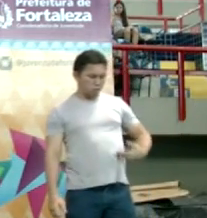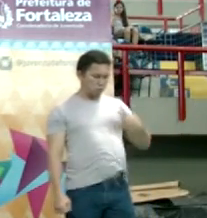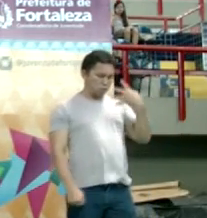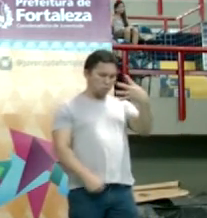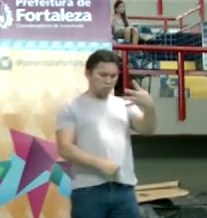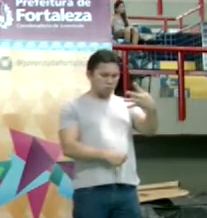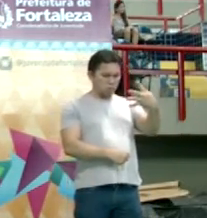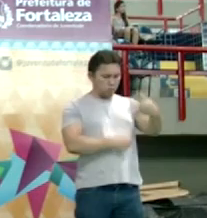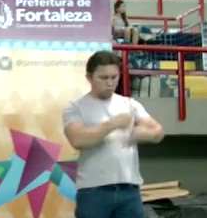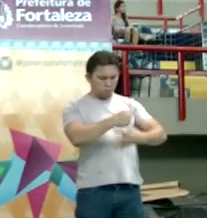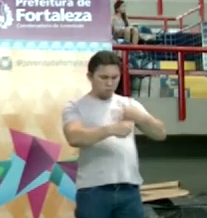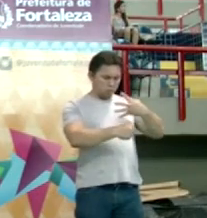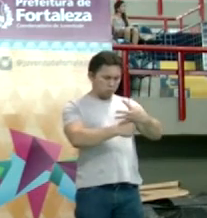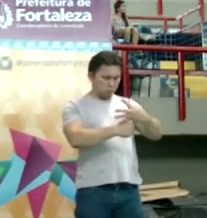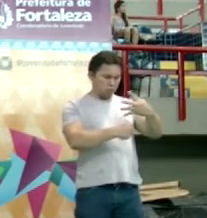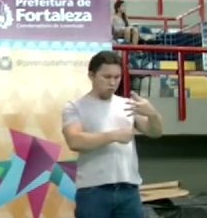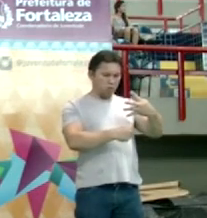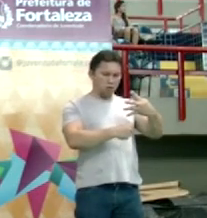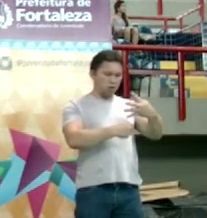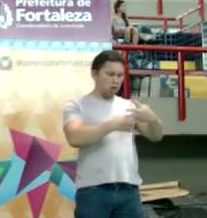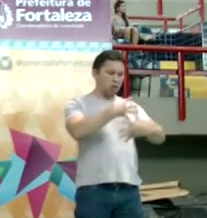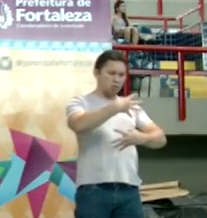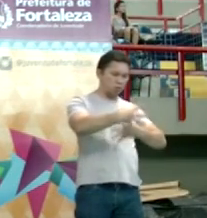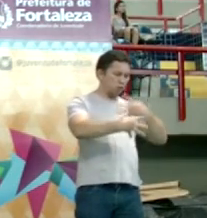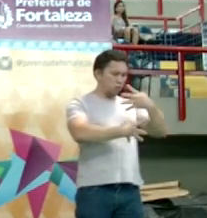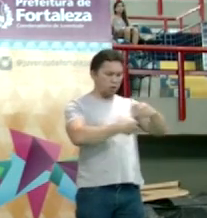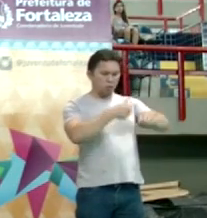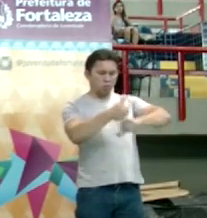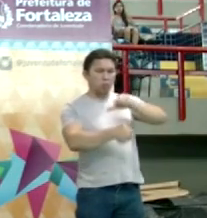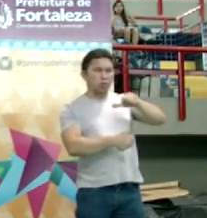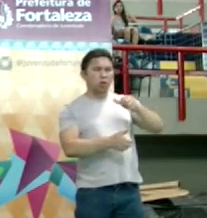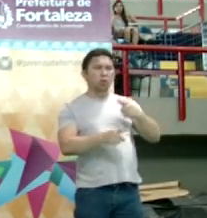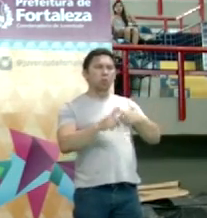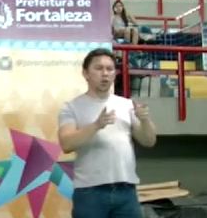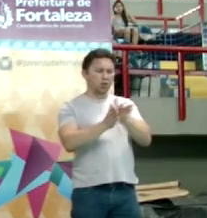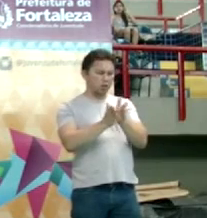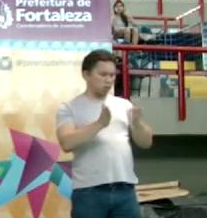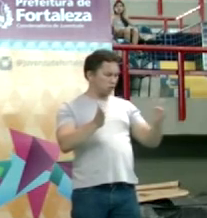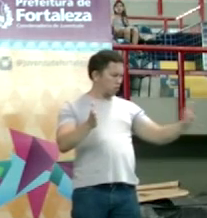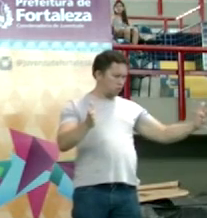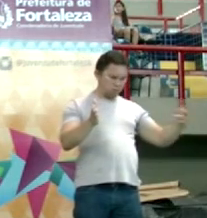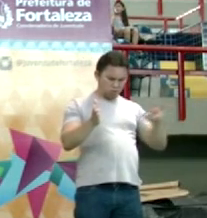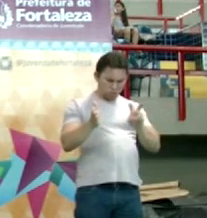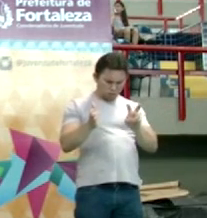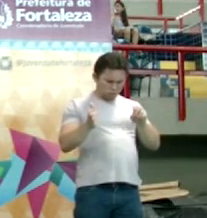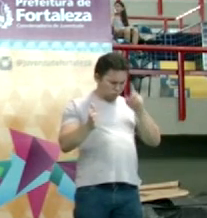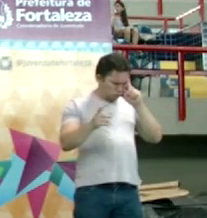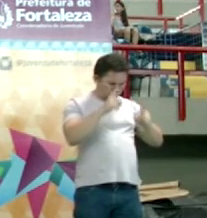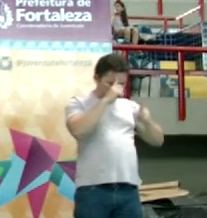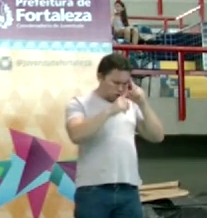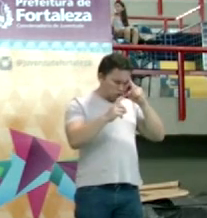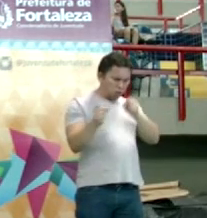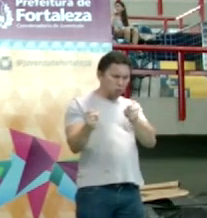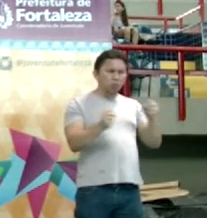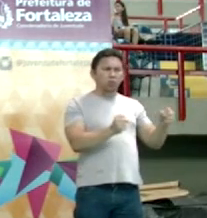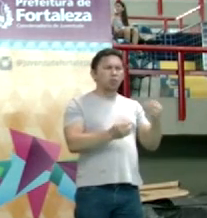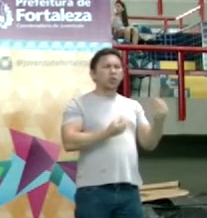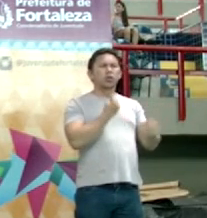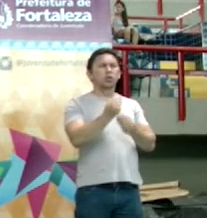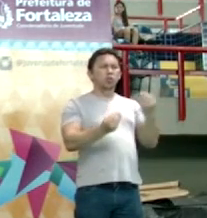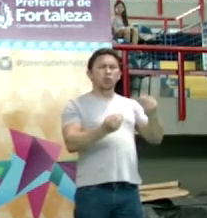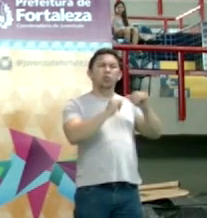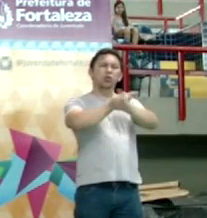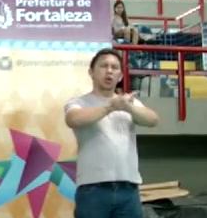anos e para conseguir a reeleição não é fácil. Imagine alguém conseguir se manter no poder por 50 anos. E aí eu digo para você